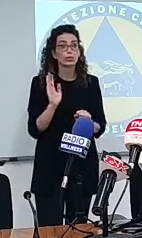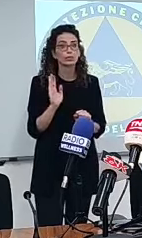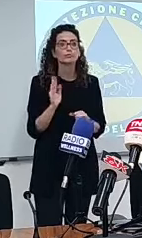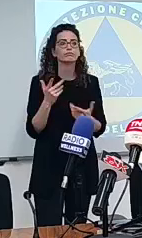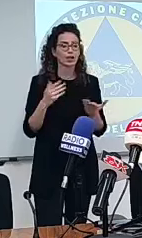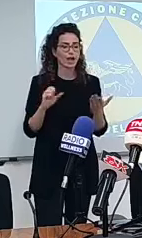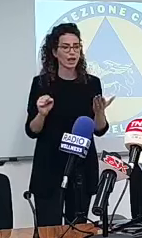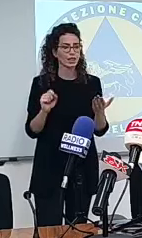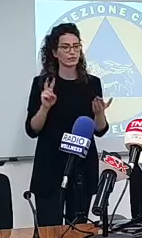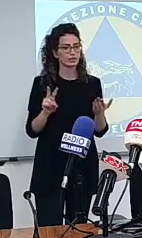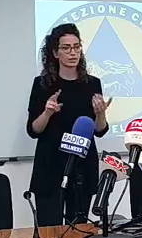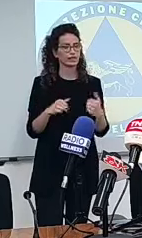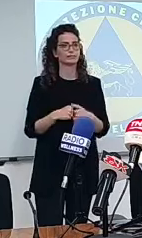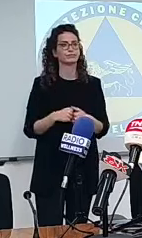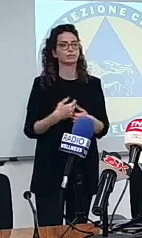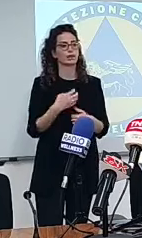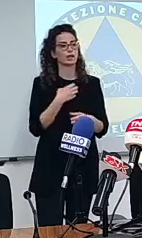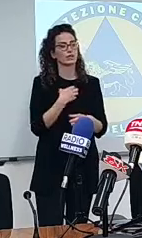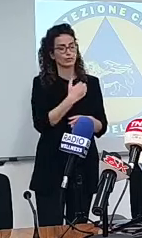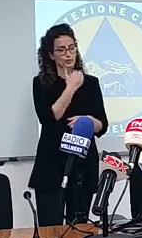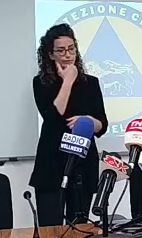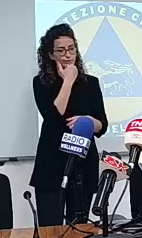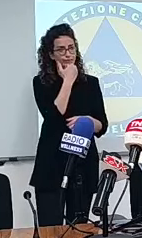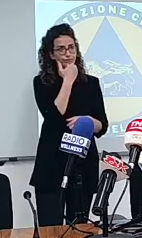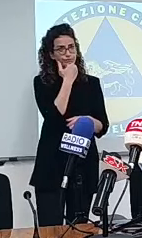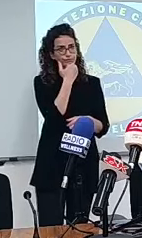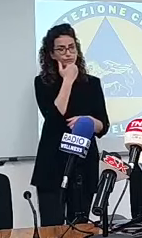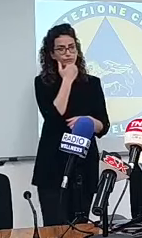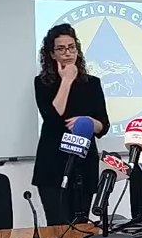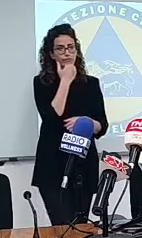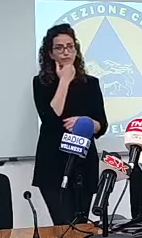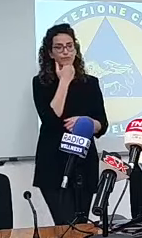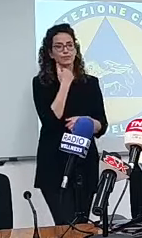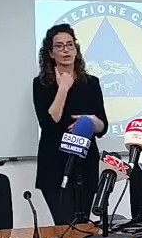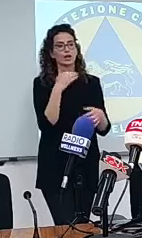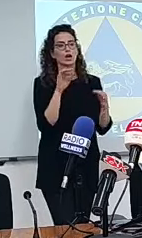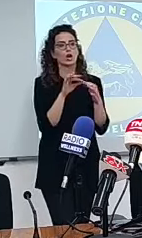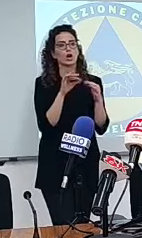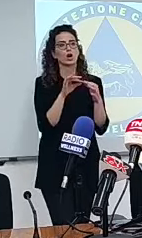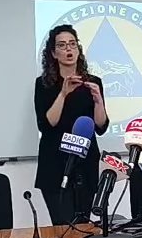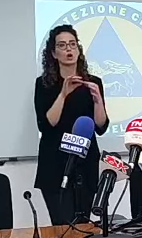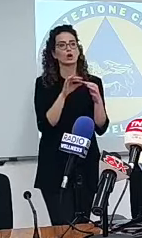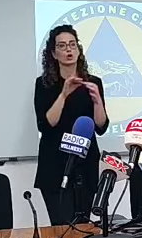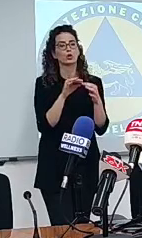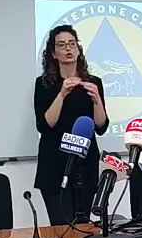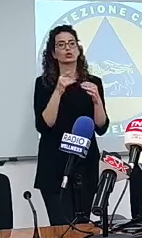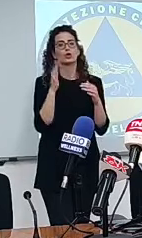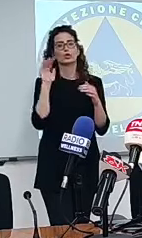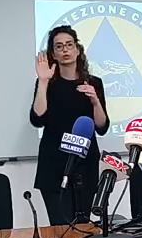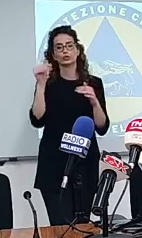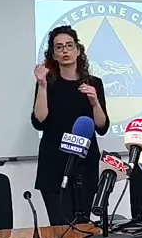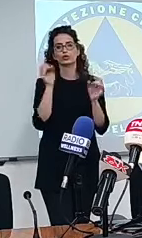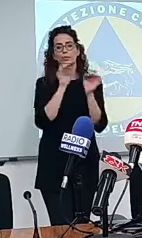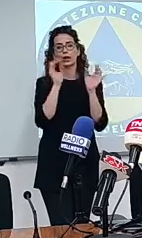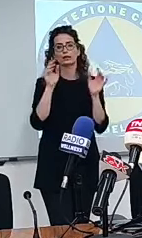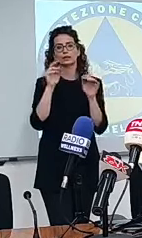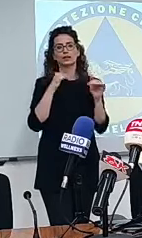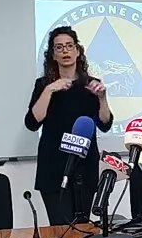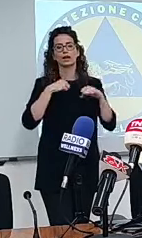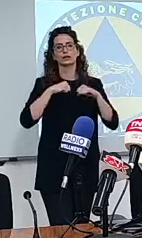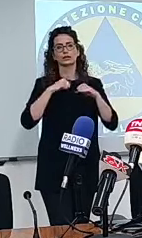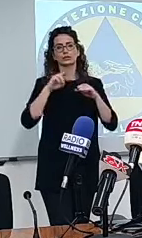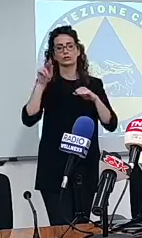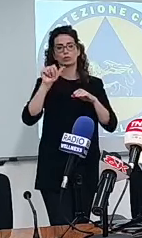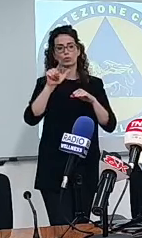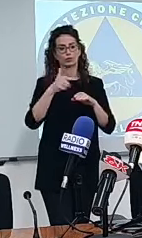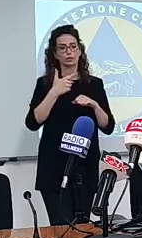Ego Alda Banzà. Assessore, scusi, nell'incontro che avete ogni mattina con i direttori delle US, vi sono state segnalate difficoltà